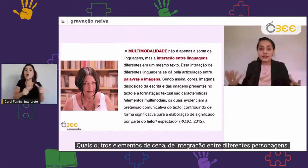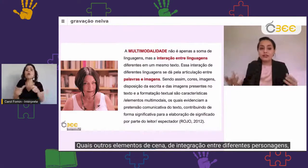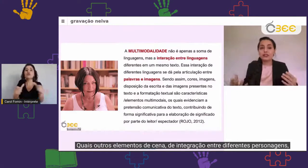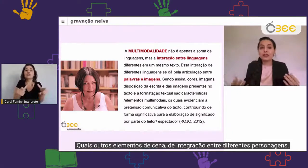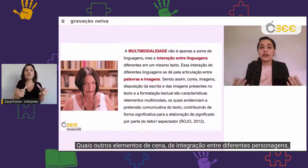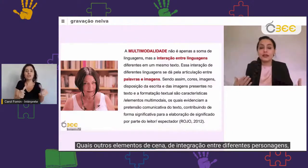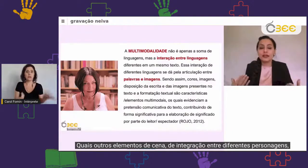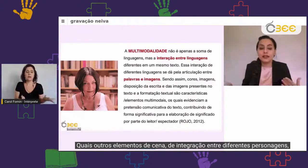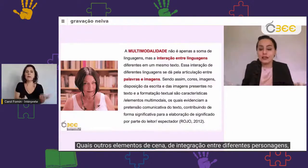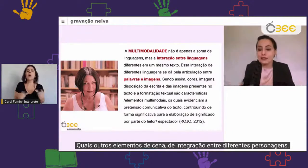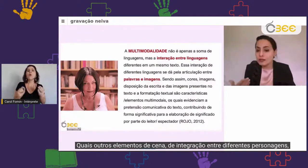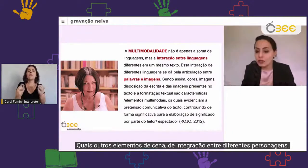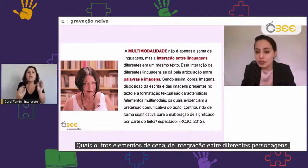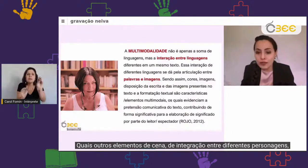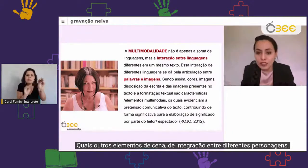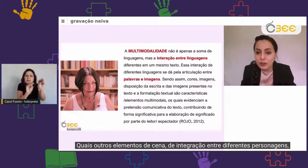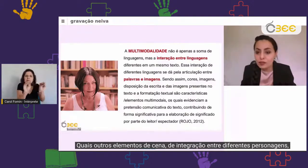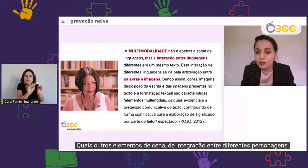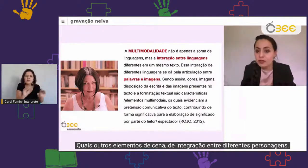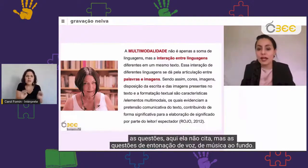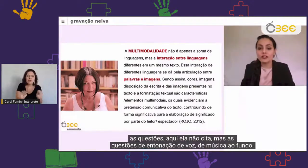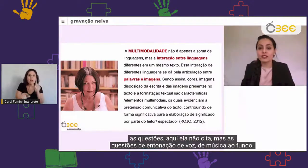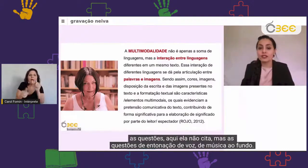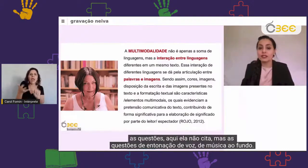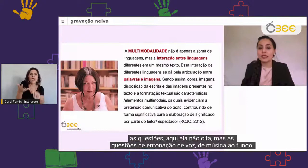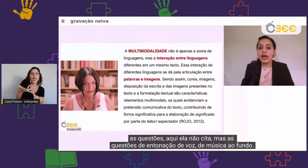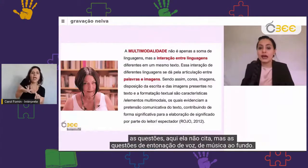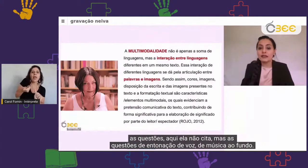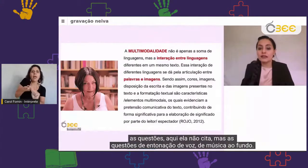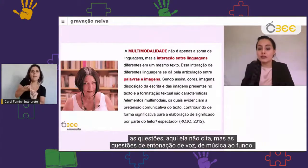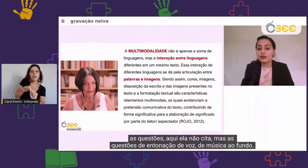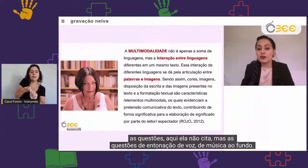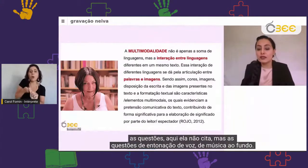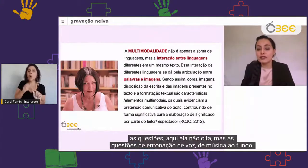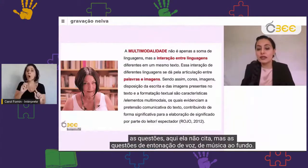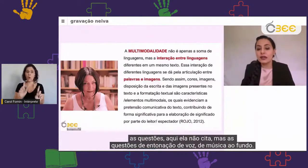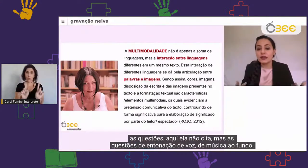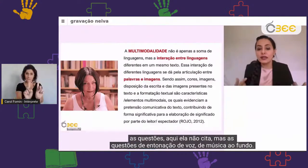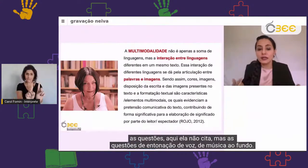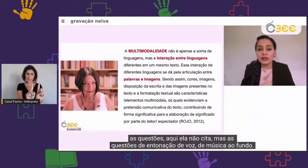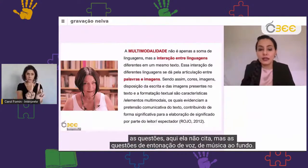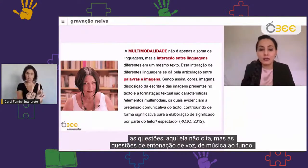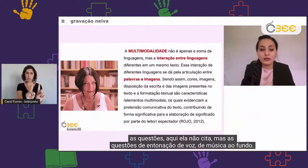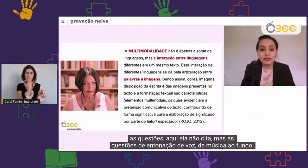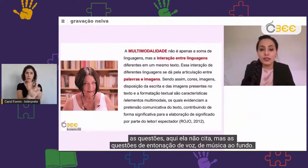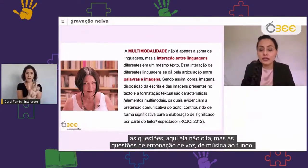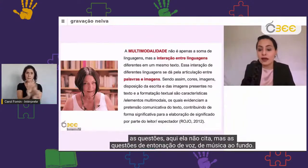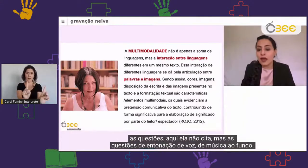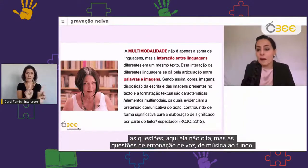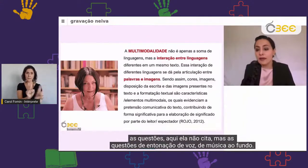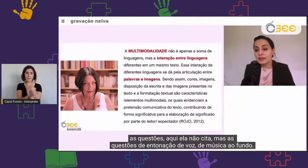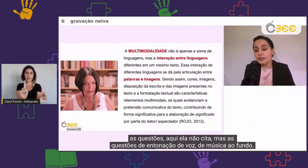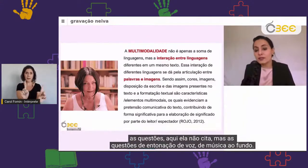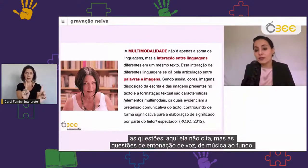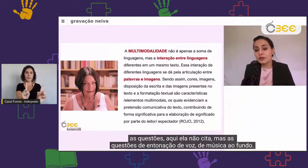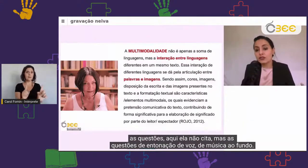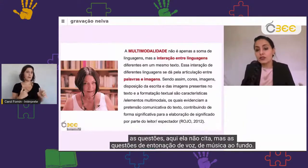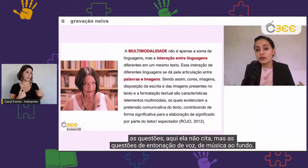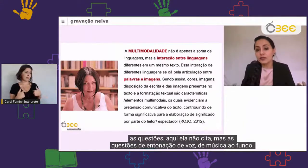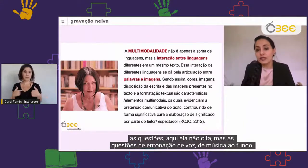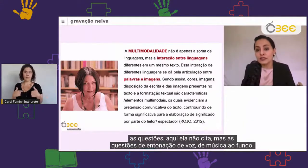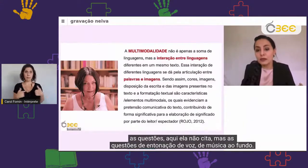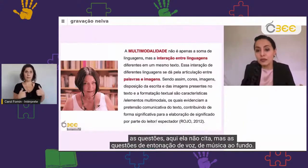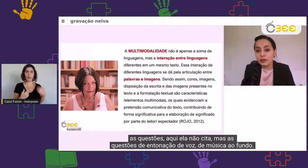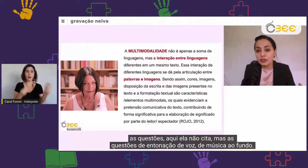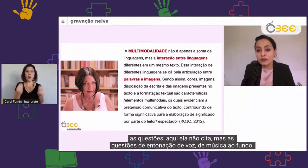de cena, de integração entre os diferentes personagens, as questões, aqui ela não cita, mas as